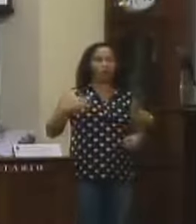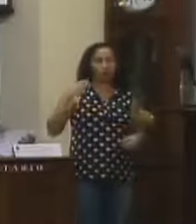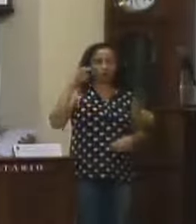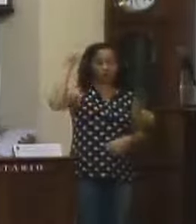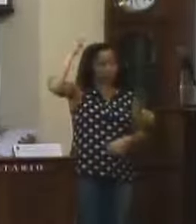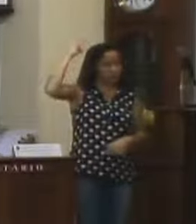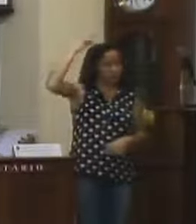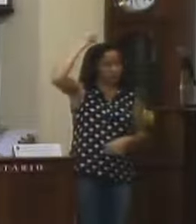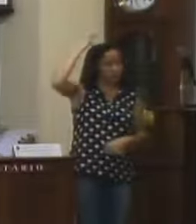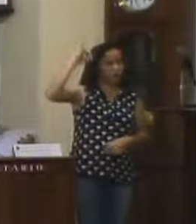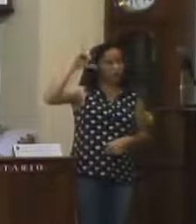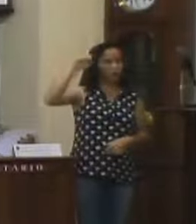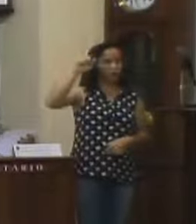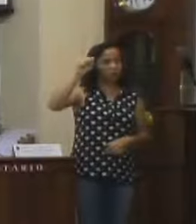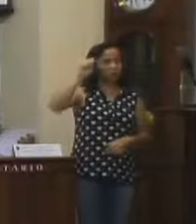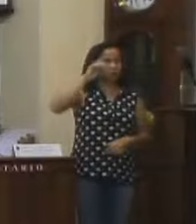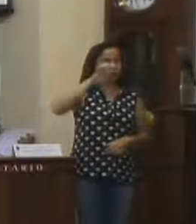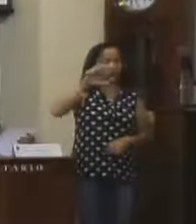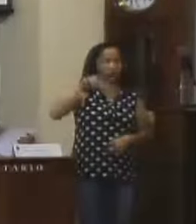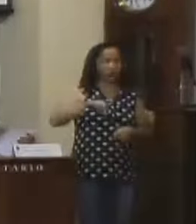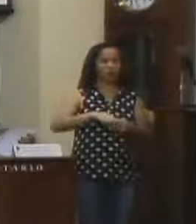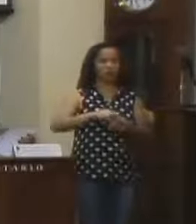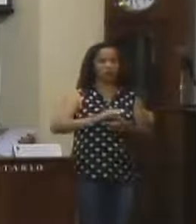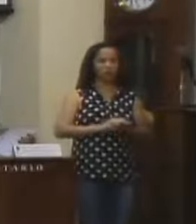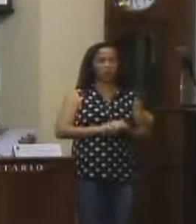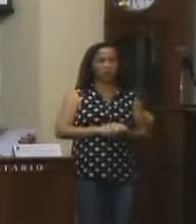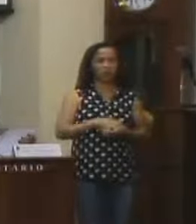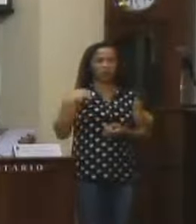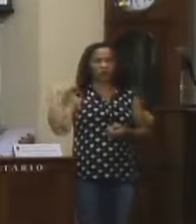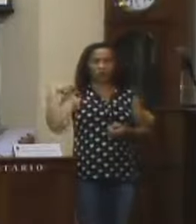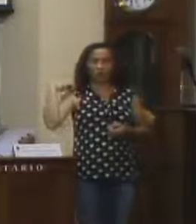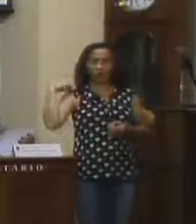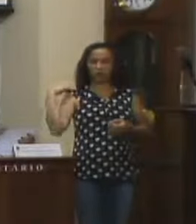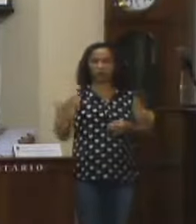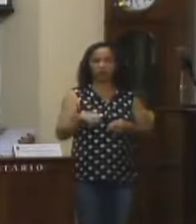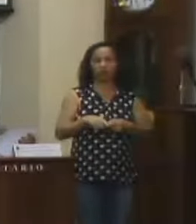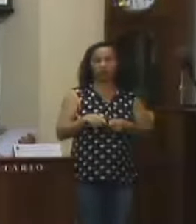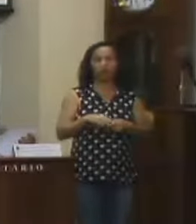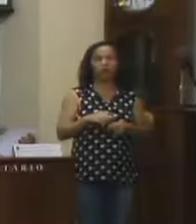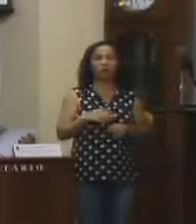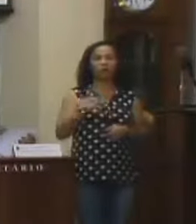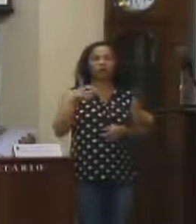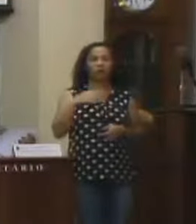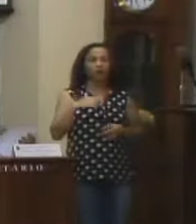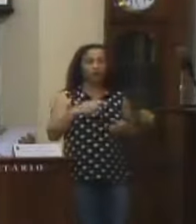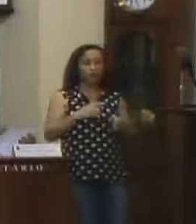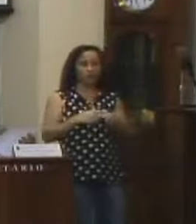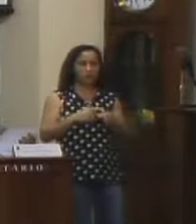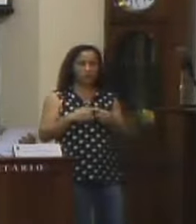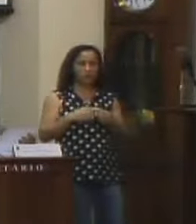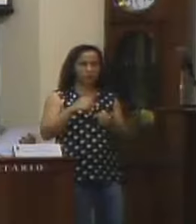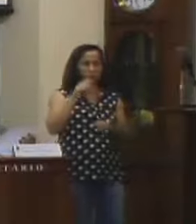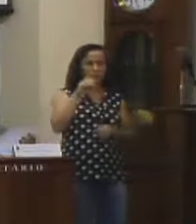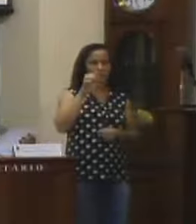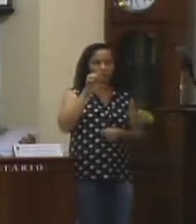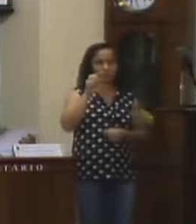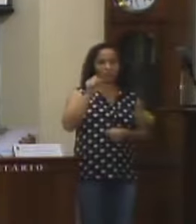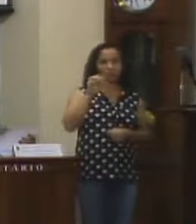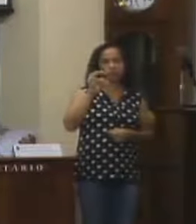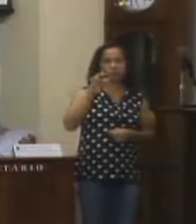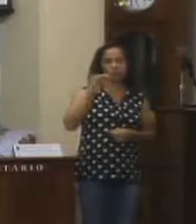Câmara Municipal de Valença, o Clube da Feliz Idade, registrado no cartório de ofício livros A12, número 3.123, com sede à Praça